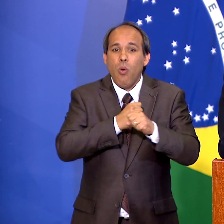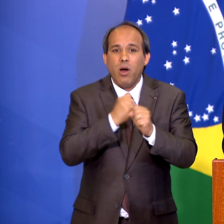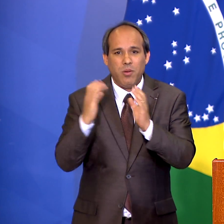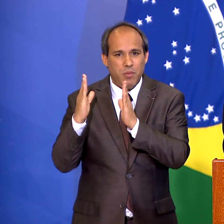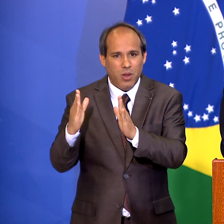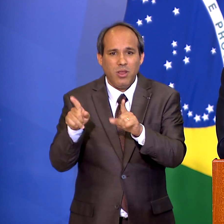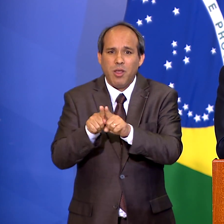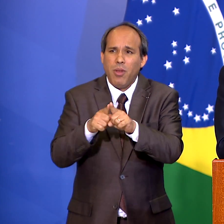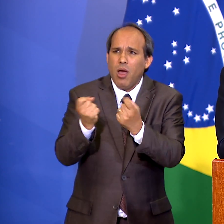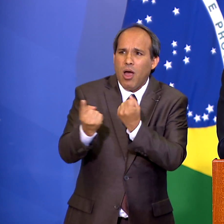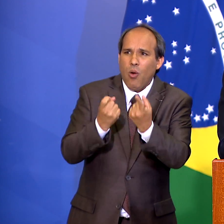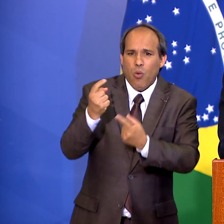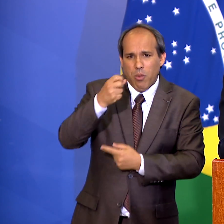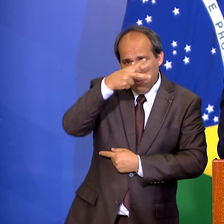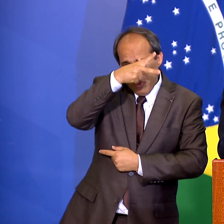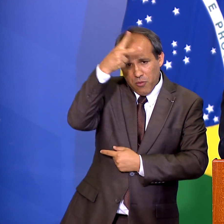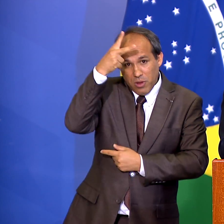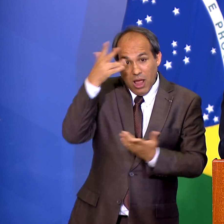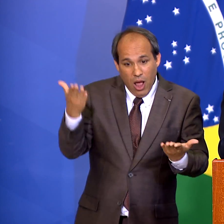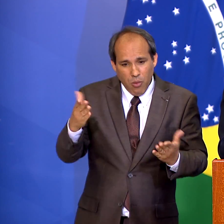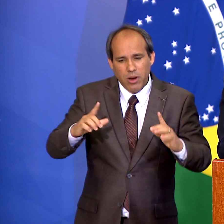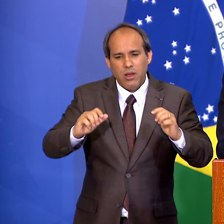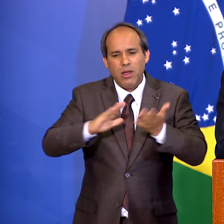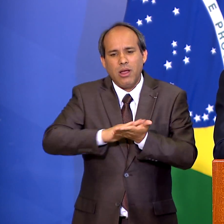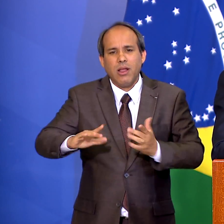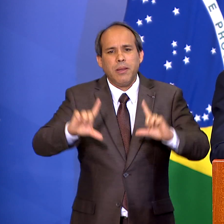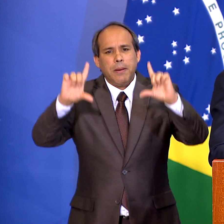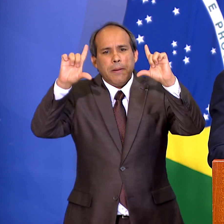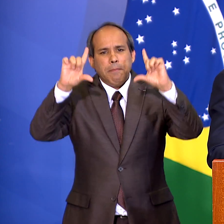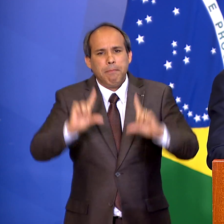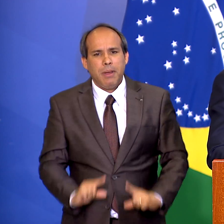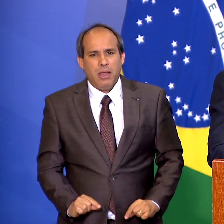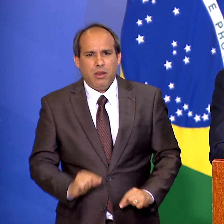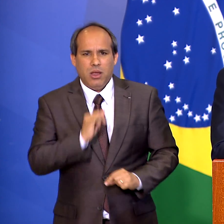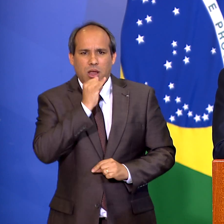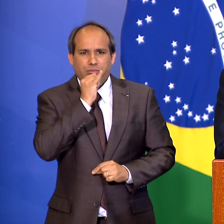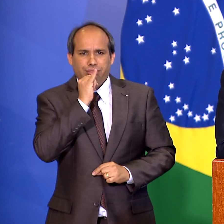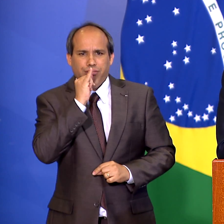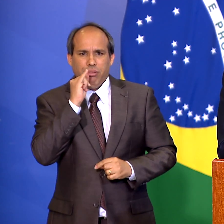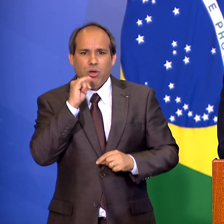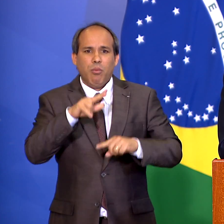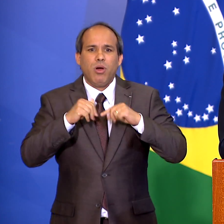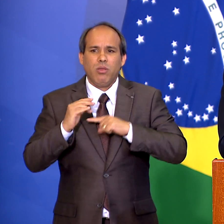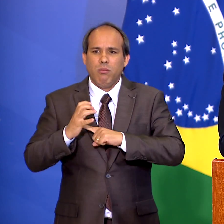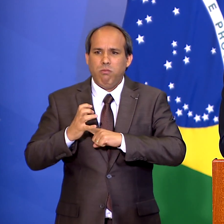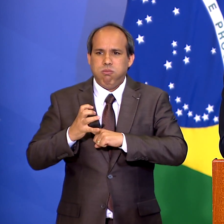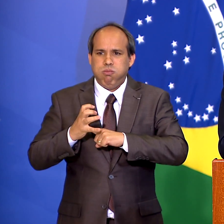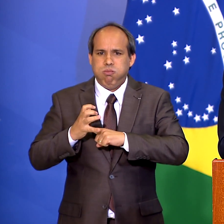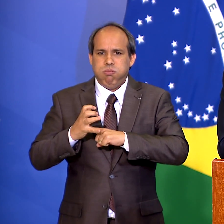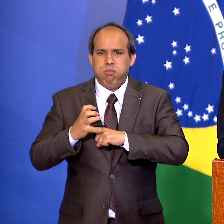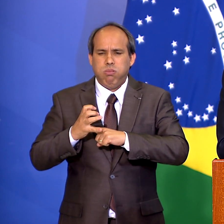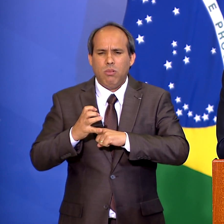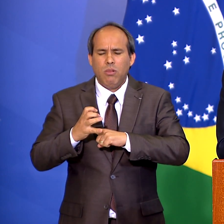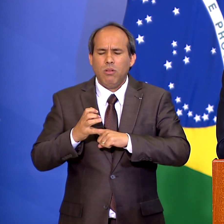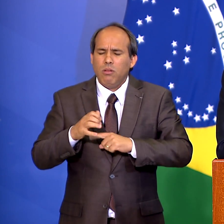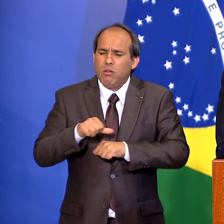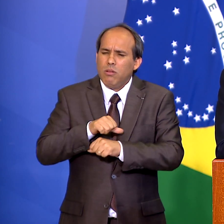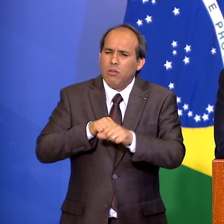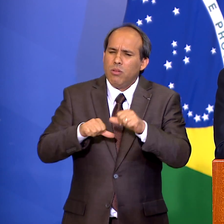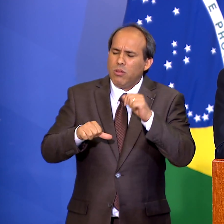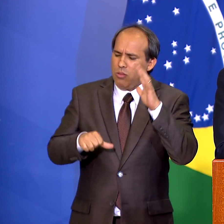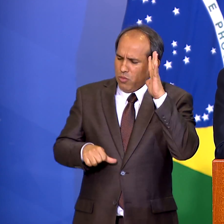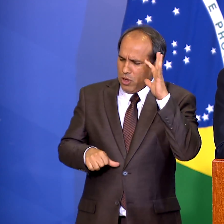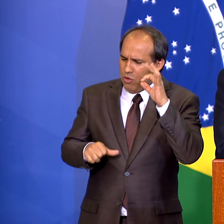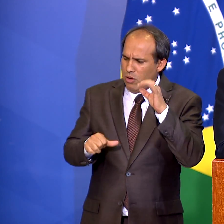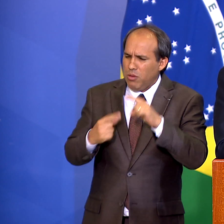algumas prefeituras, vai se gastar menos com energia elétrica para o bombeamento. Então, por que estava parada tanto tempo uma